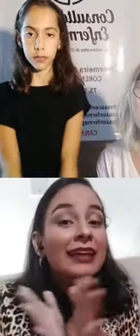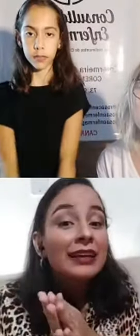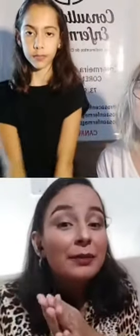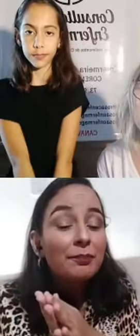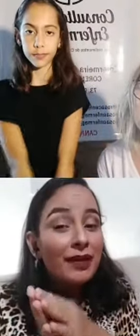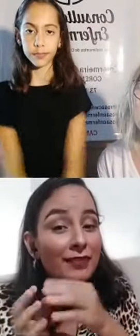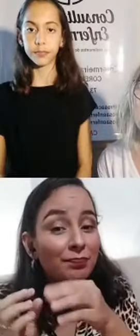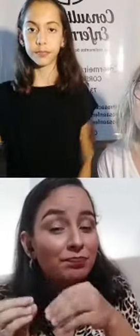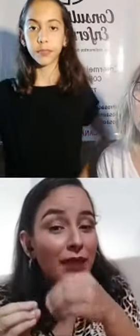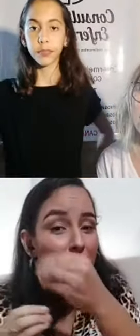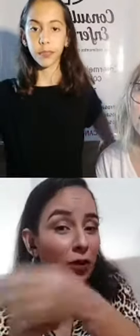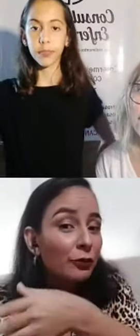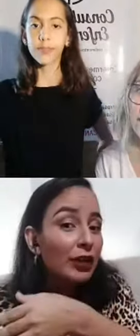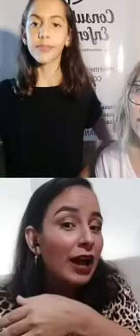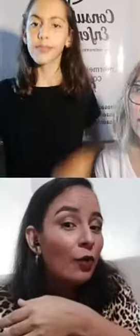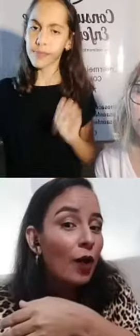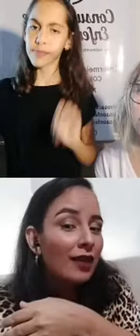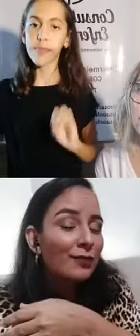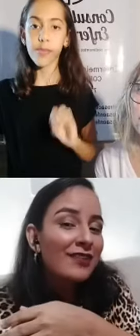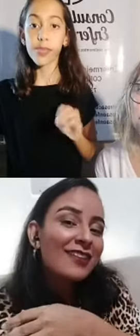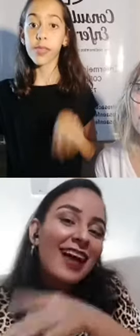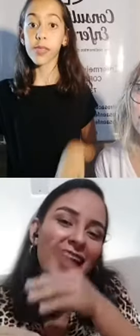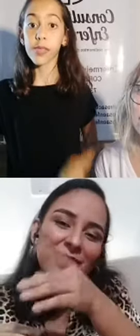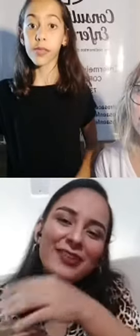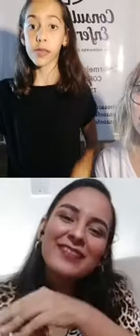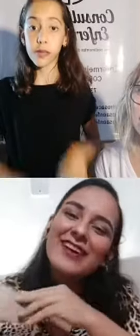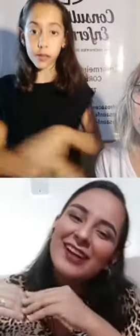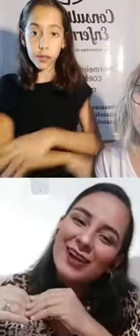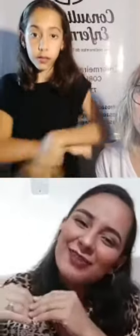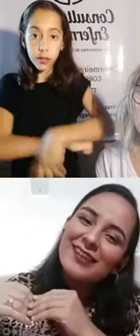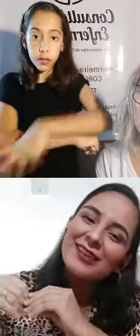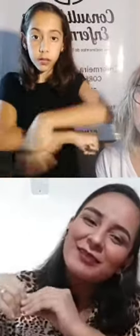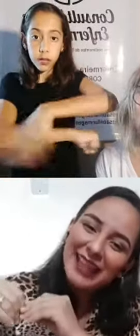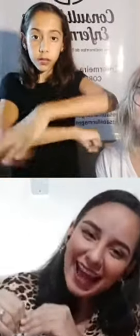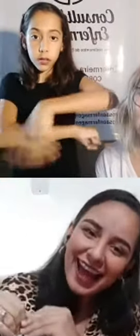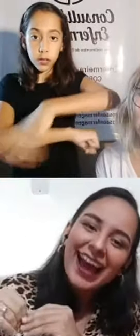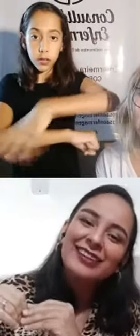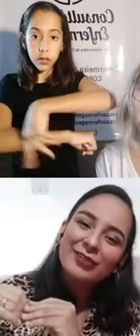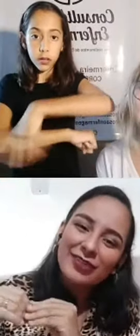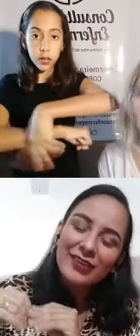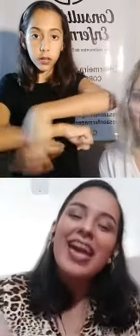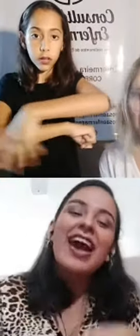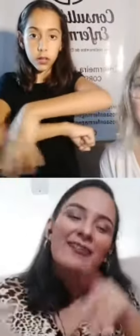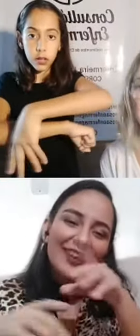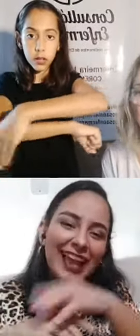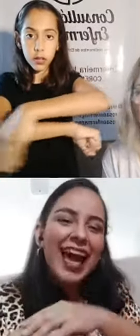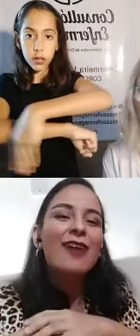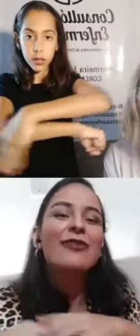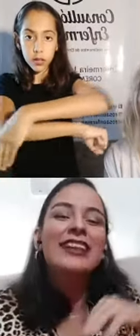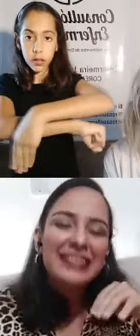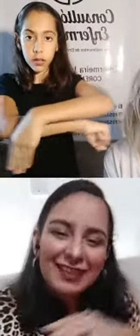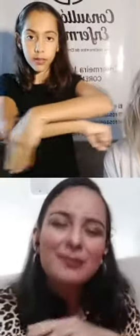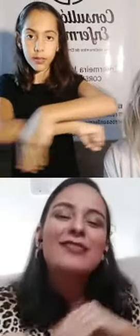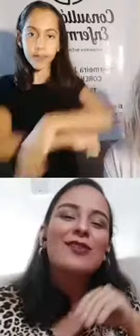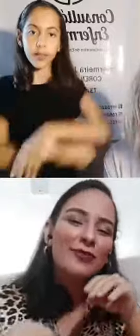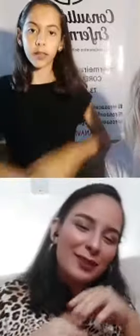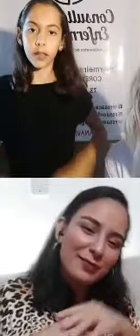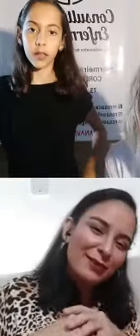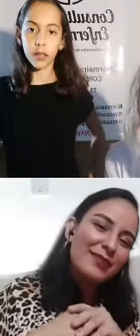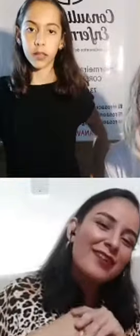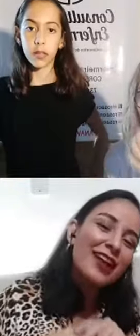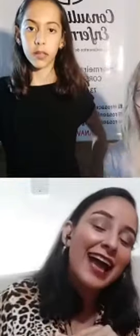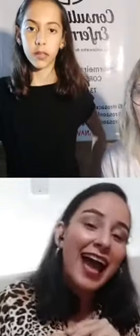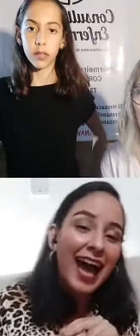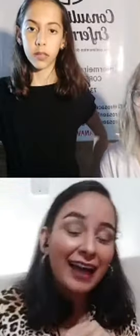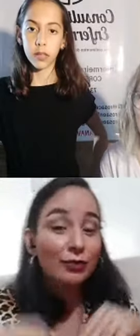passei. Depois eu fui na rua, as pessoas, professora, eu vi seu nome na rádio, viu? Eu vi lá, o Feliz Dia das Mães, sua filha mandou